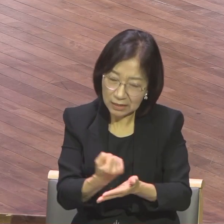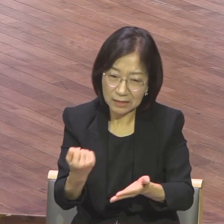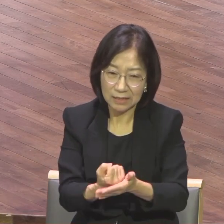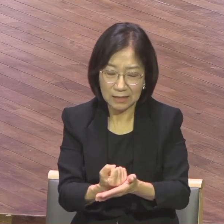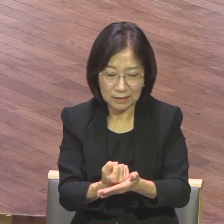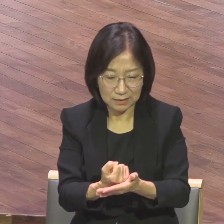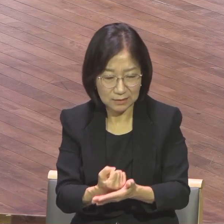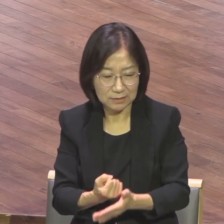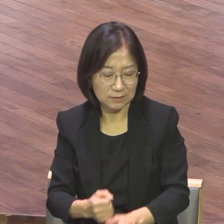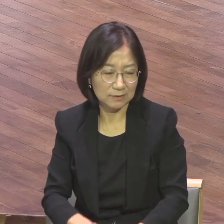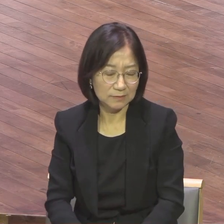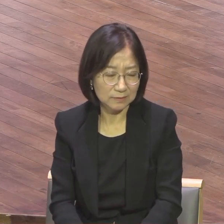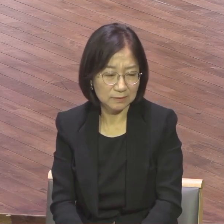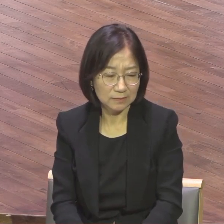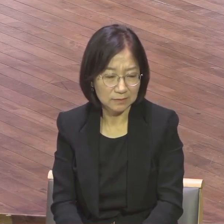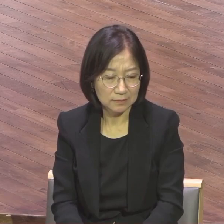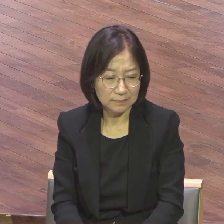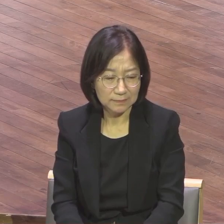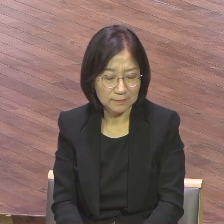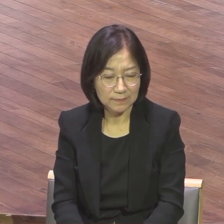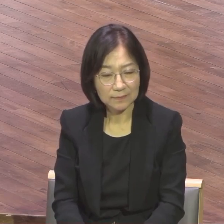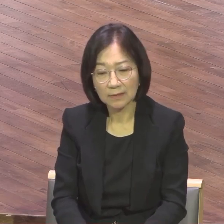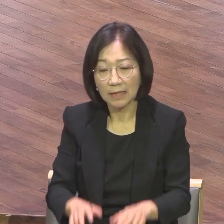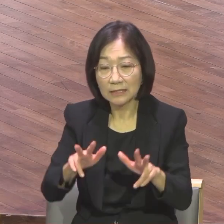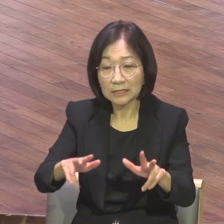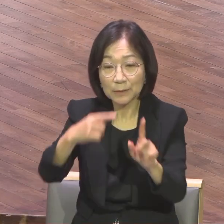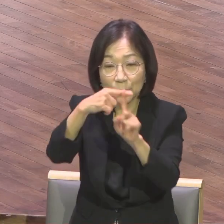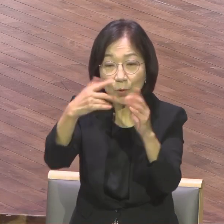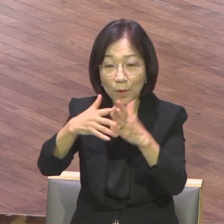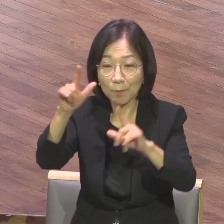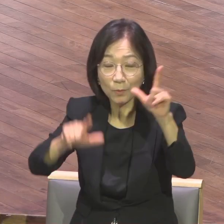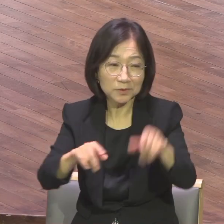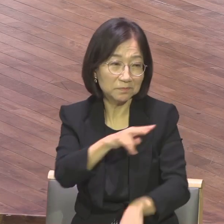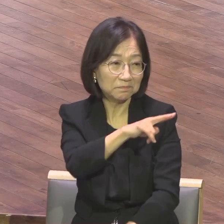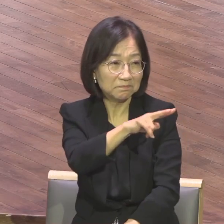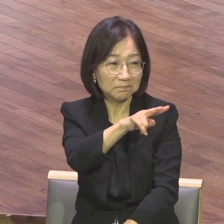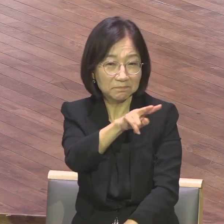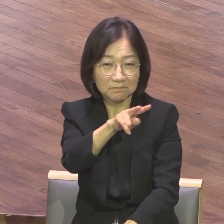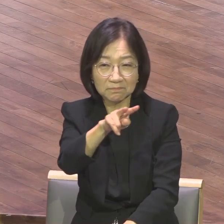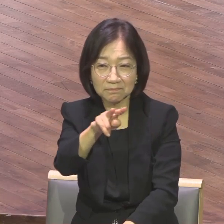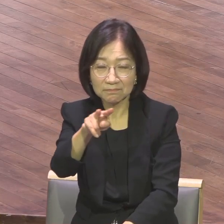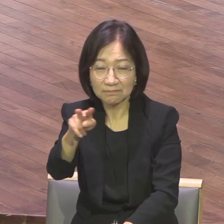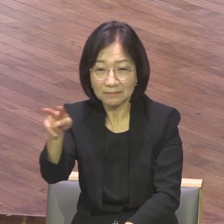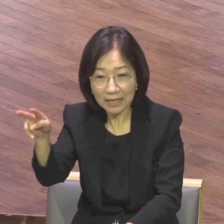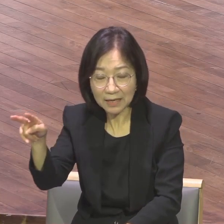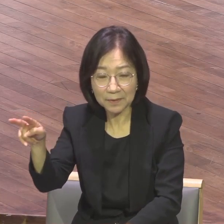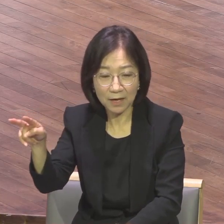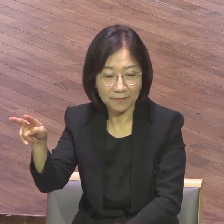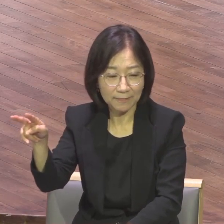역할을 감당 못하고 있다. 현대교회 상태를 가리켜서 뭐라 하느냐?